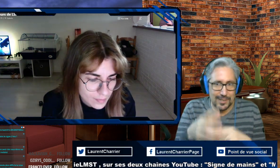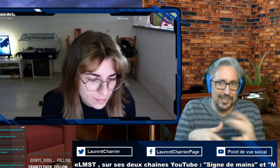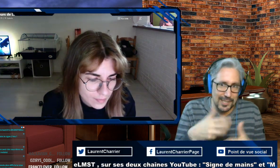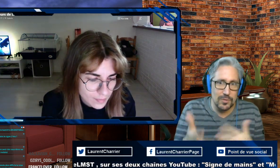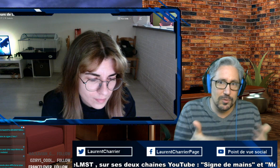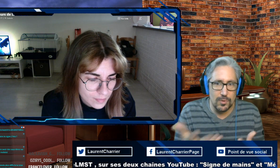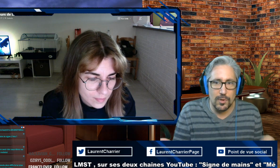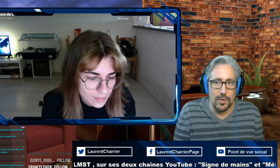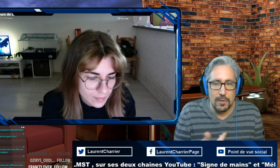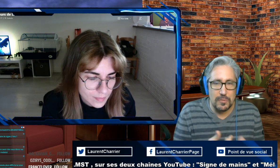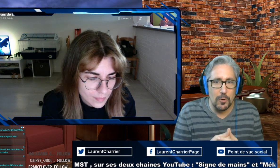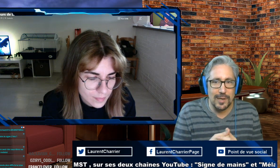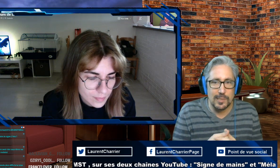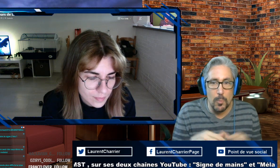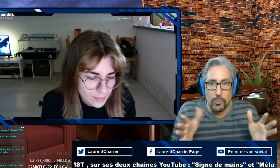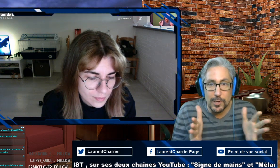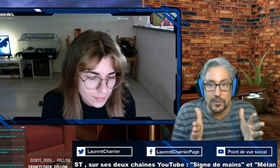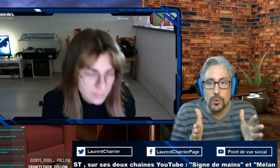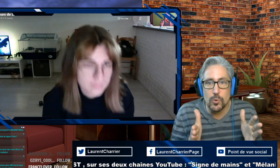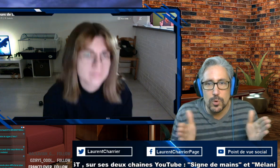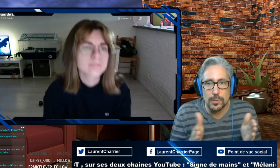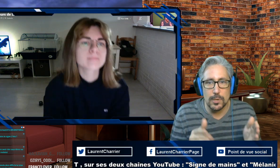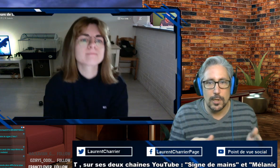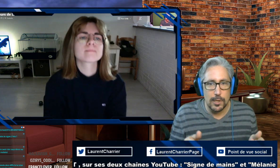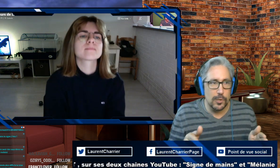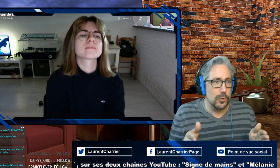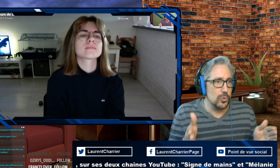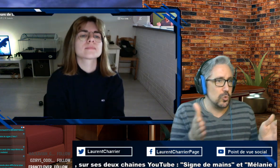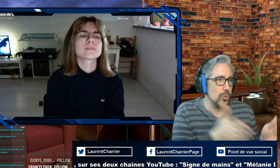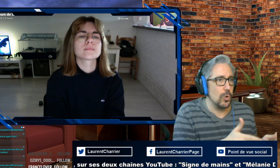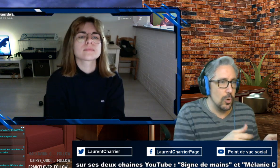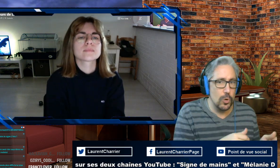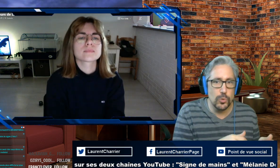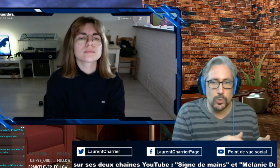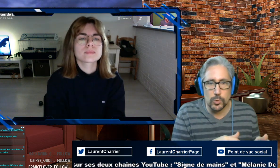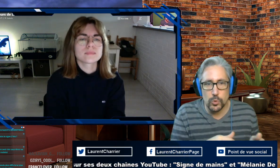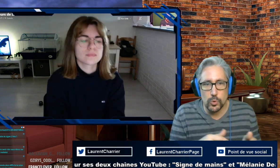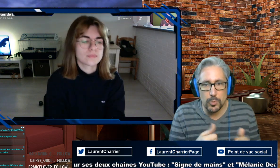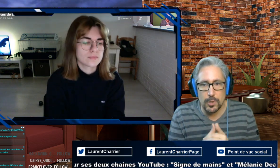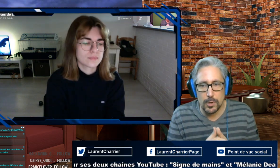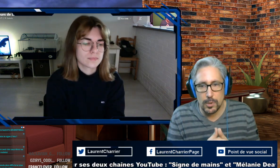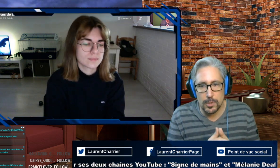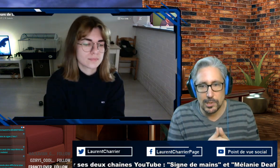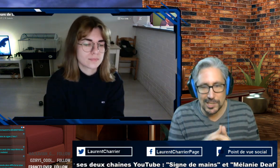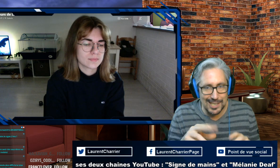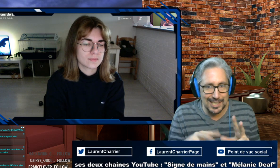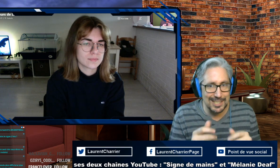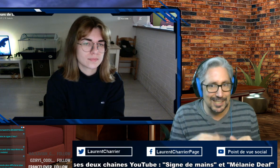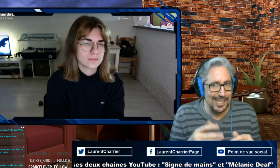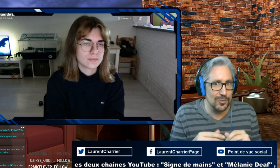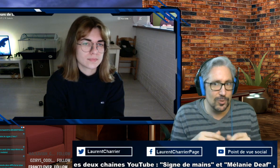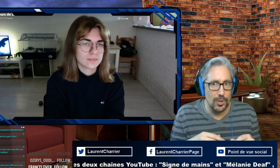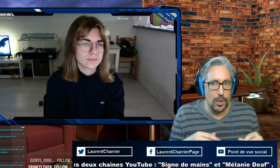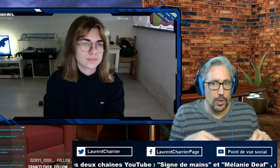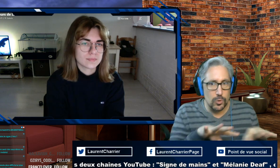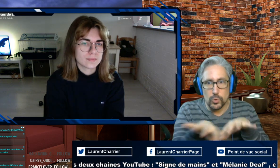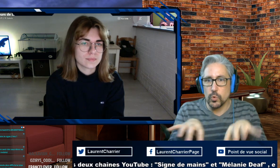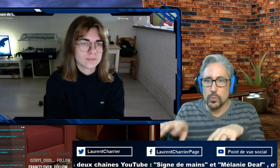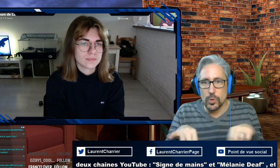des fois, j'essaye de faire au maximum pour les vidéos courtes sur YouTube. J'essaye